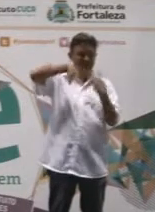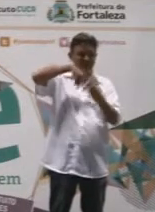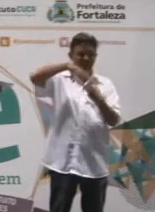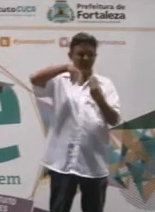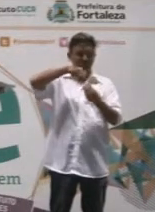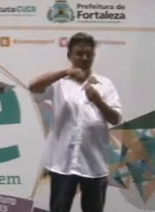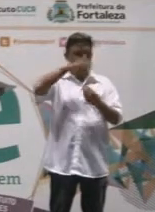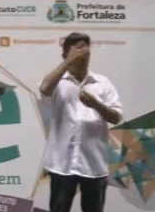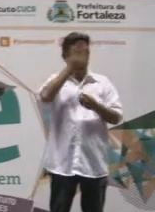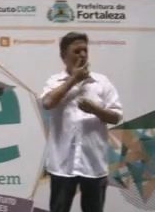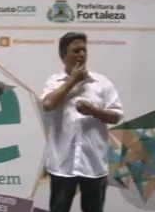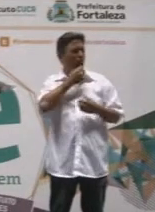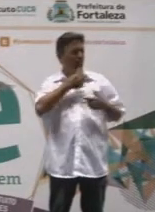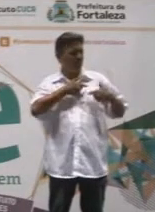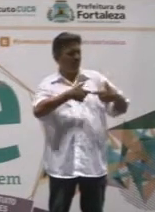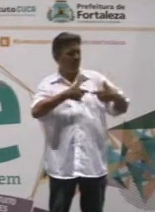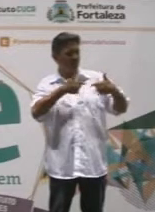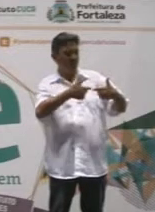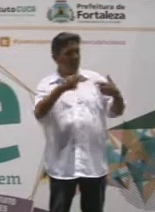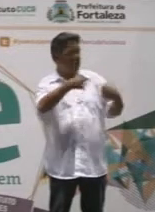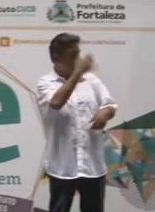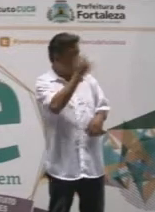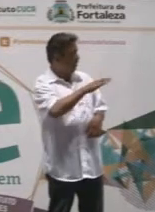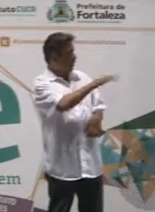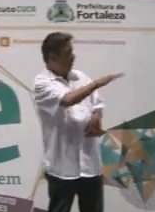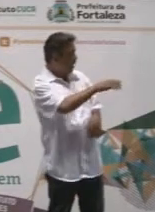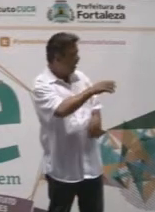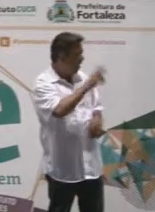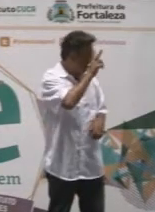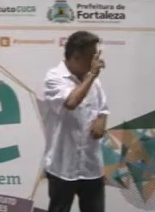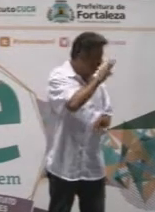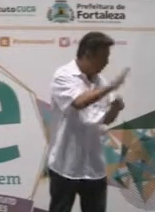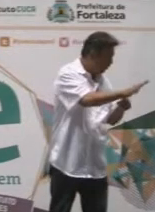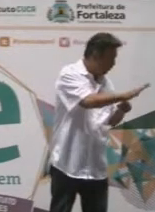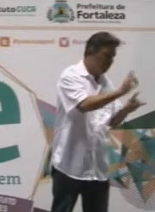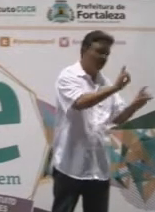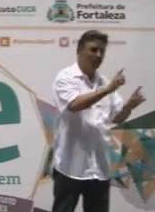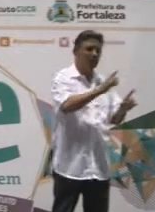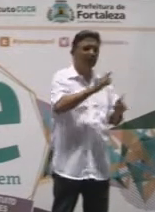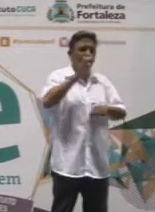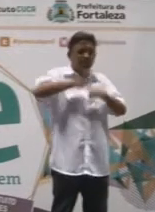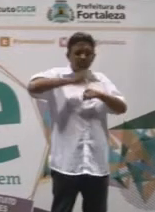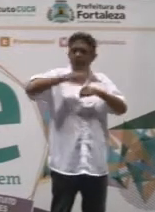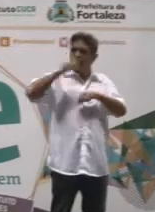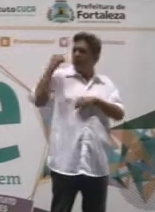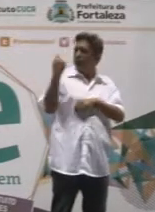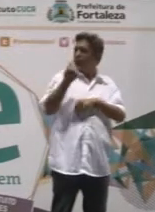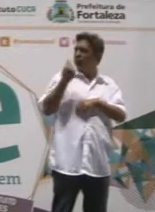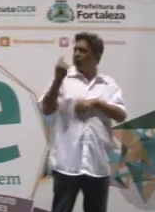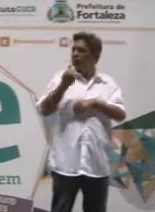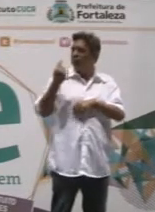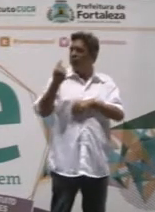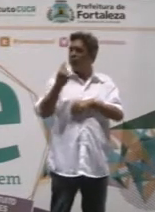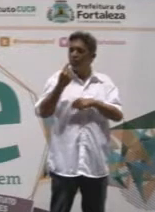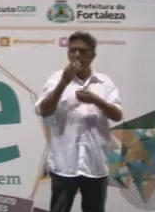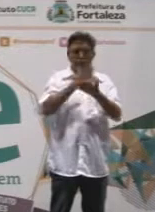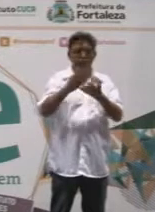guerreiro não precisa que ninguém lhe recorde a ajuda dos outros. Ele se lembra sozinho e divide com eles a